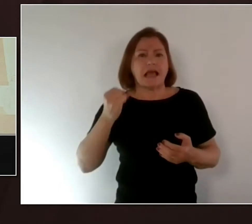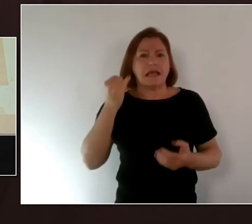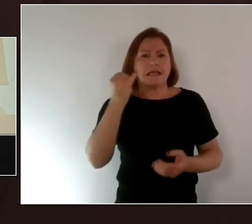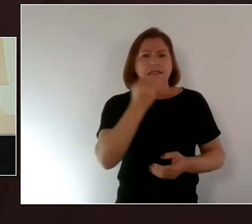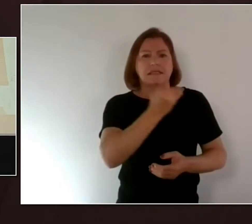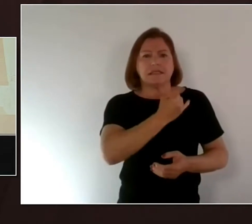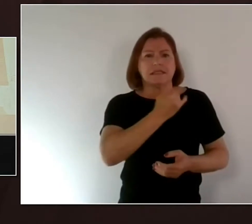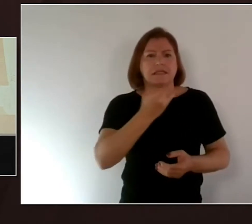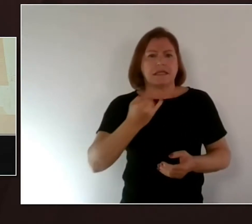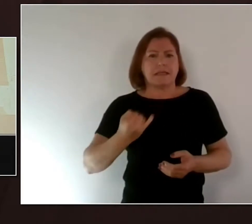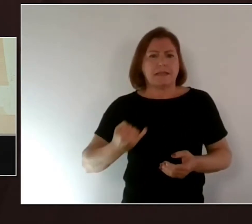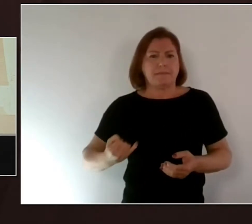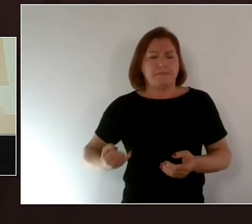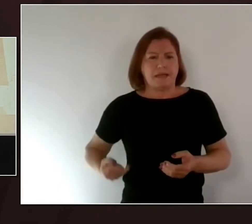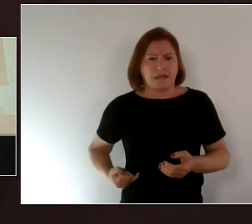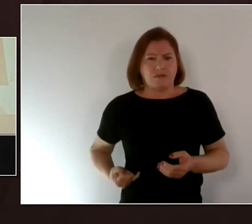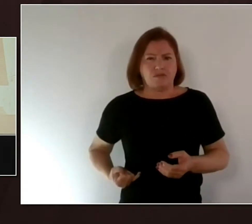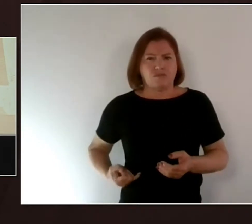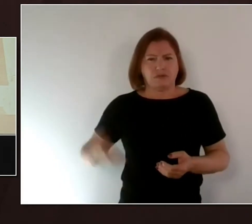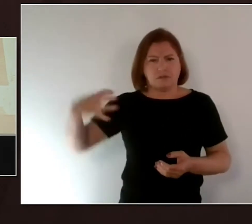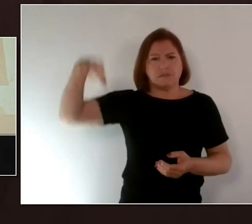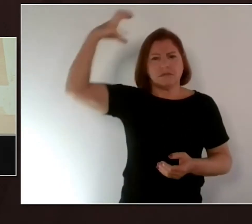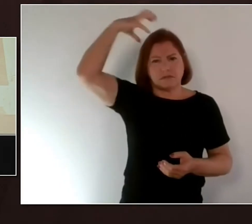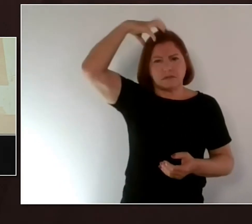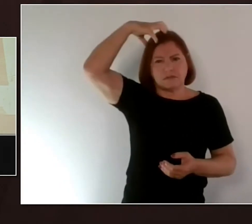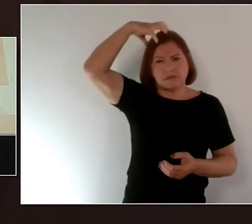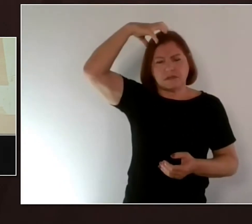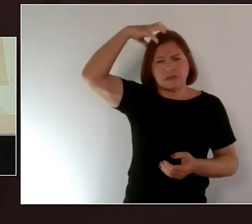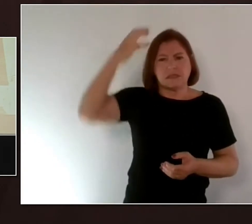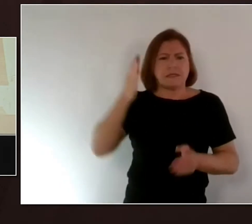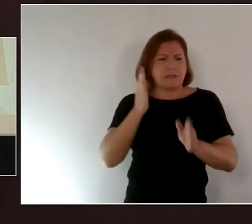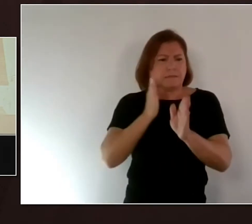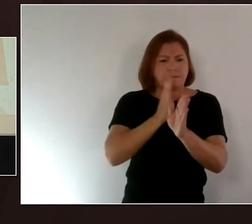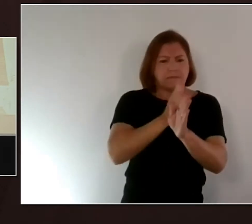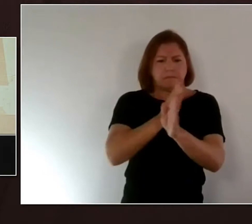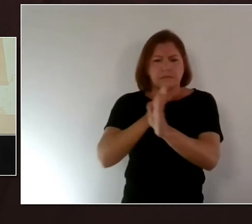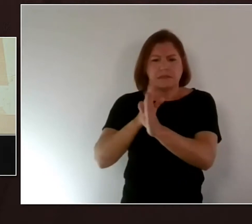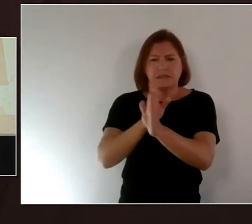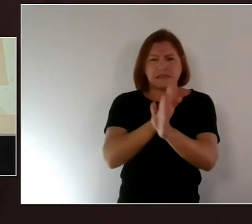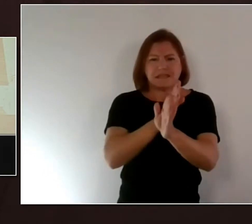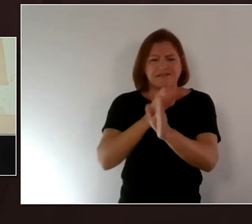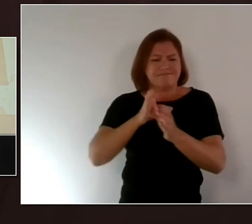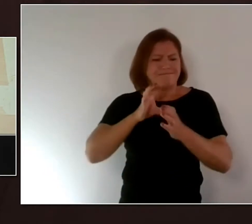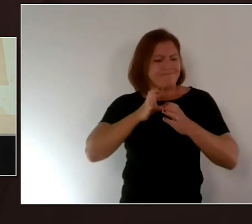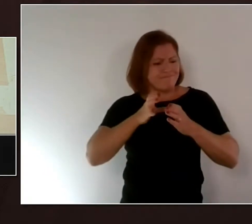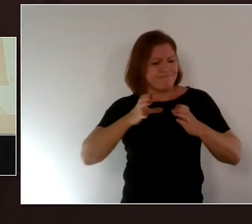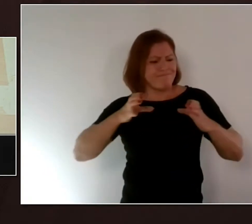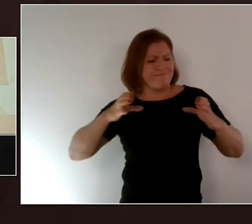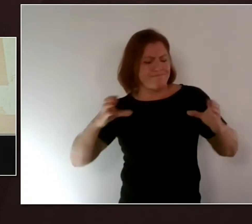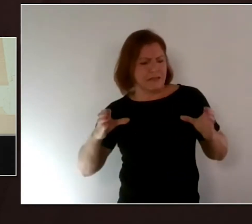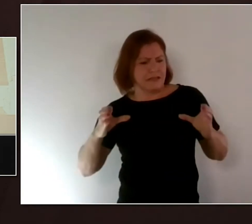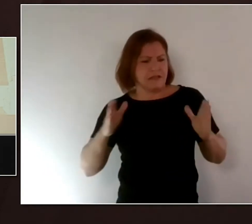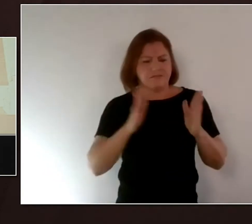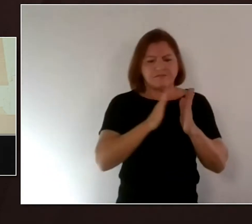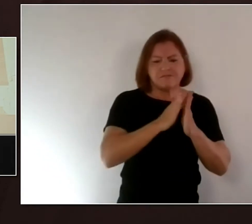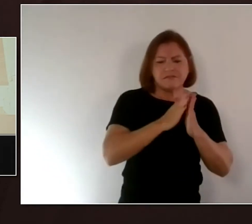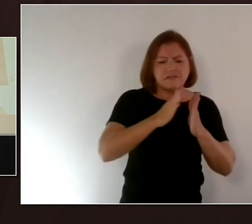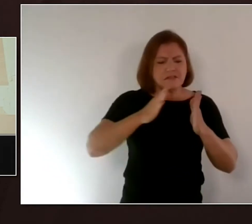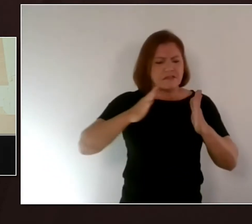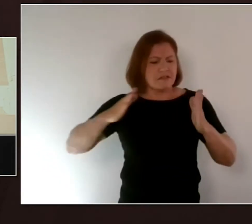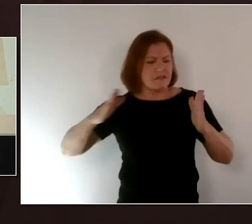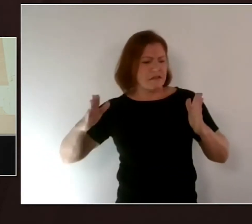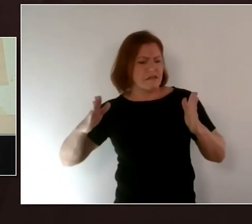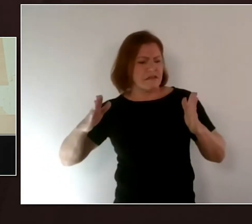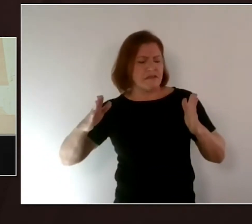grandes perseguições, tá? Nesses 300 anos, as perseguições eram